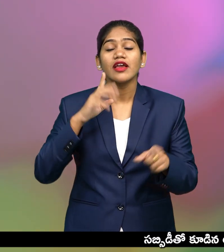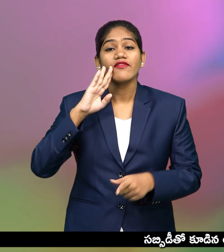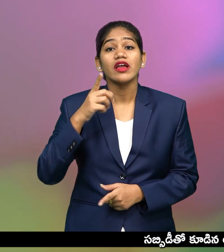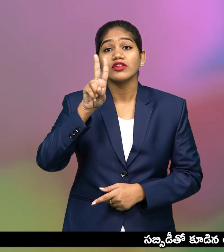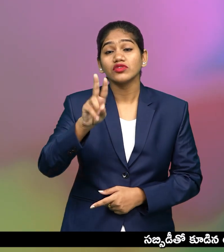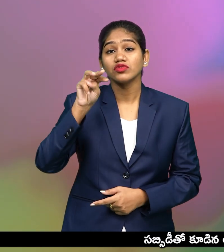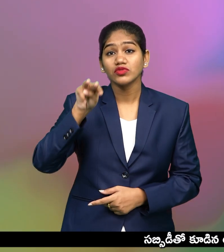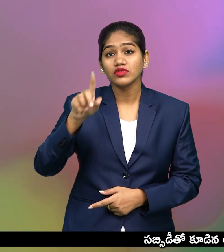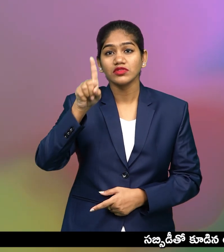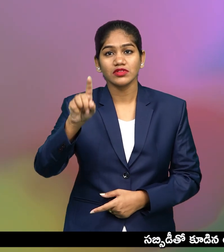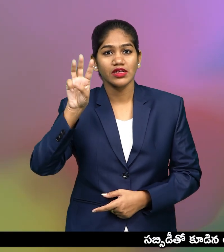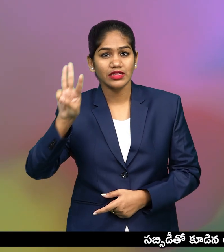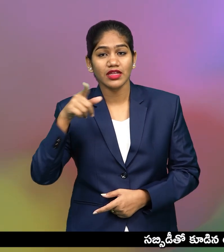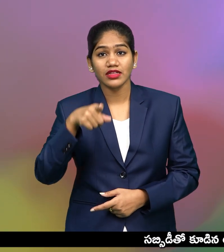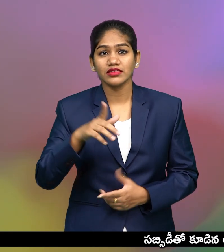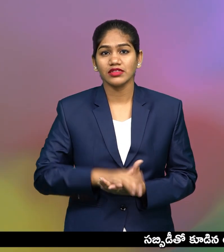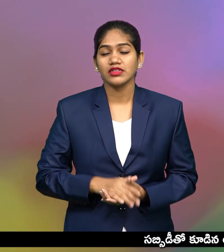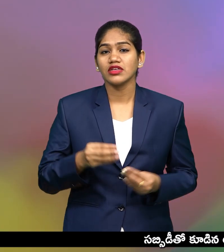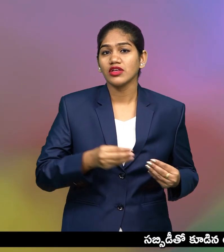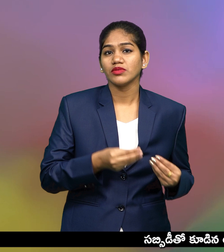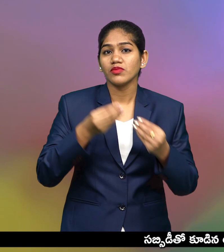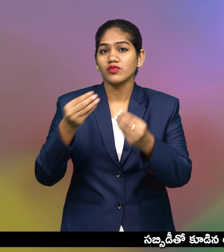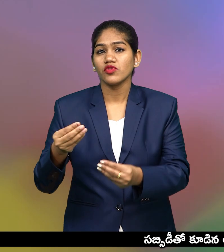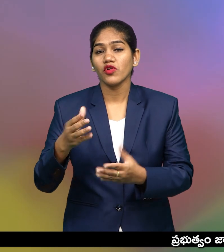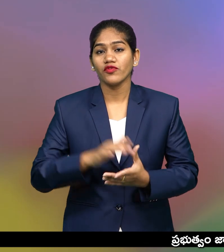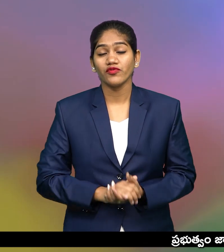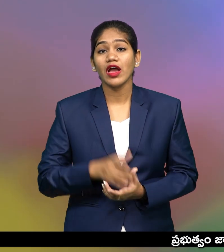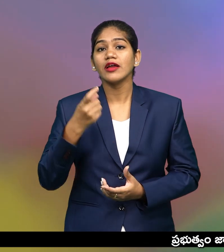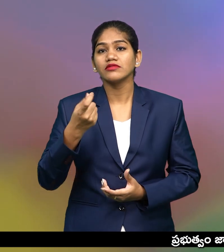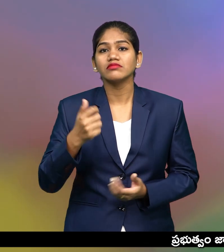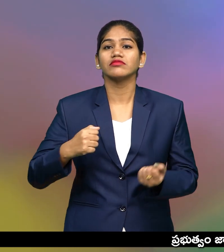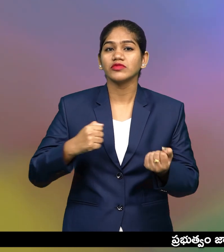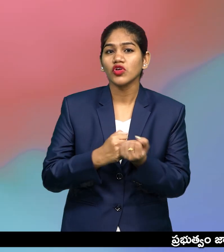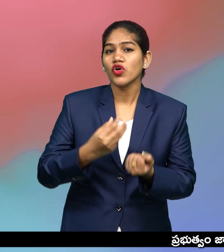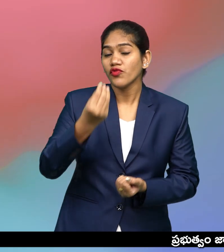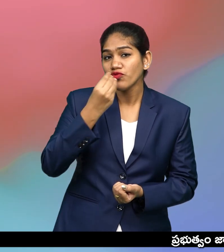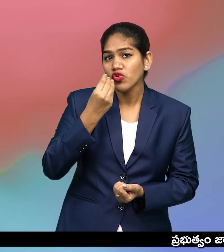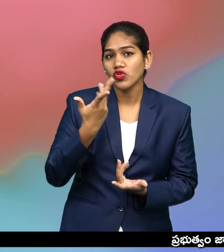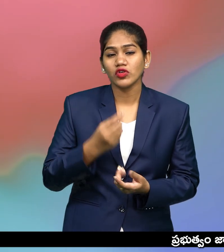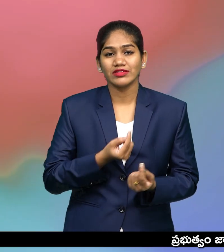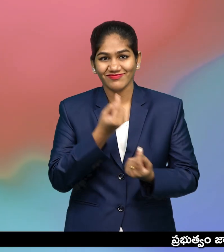సబ్సిడీతో కూడిన ఆహార ధాన్యాలను అందించడానికి ప్రభుత్వం జాతీయ ఆహార భద్రతా చట్టం